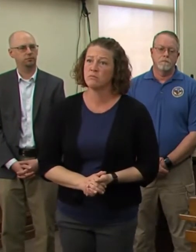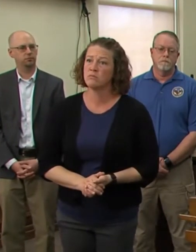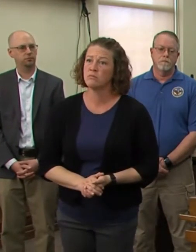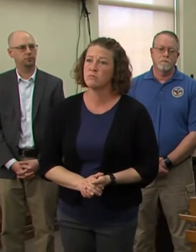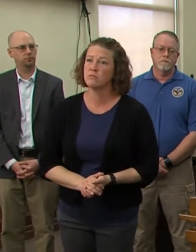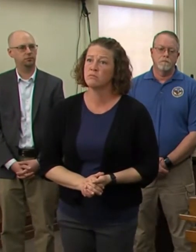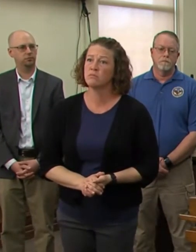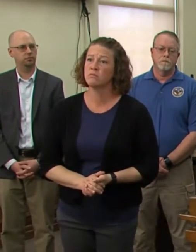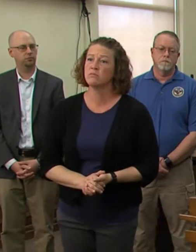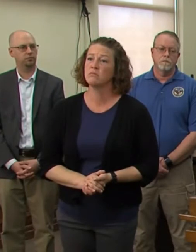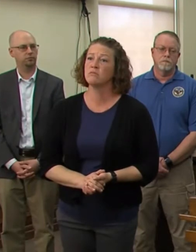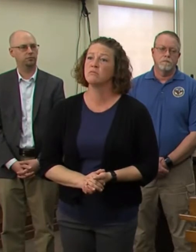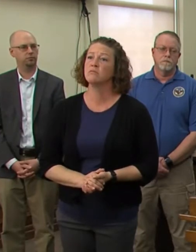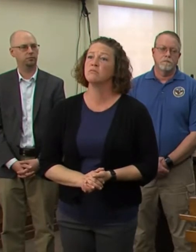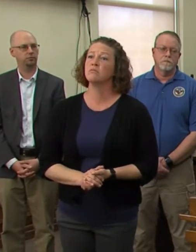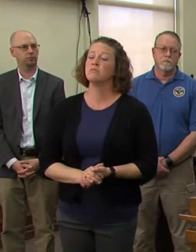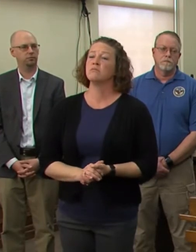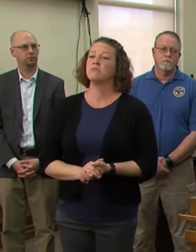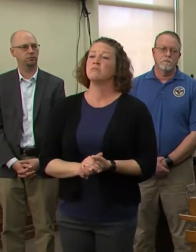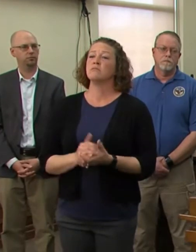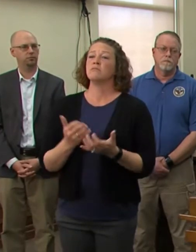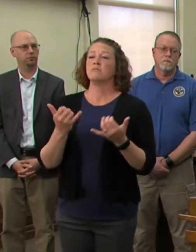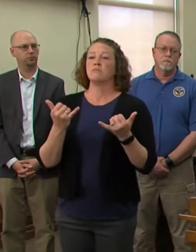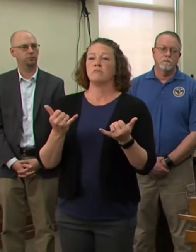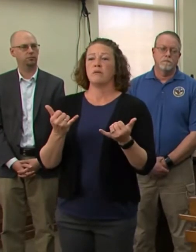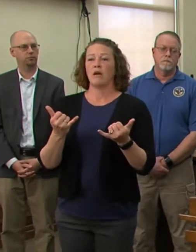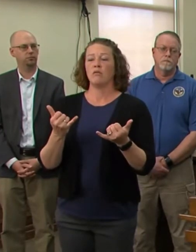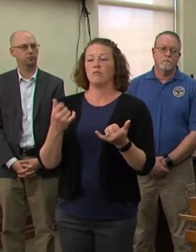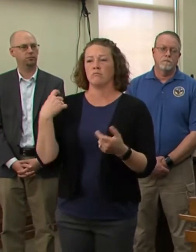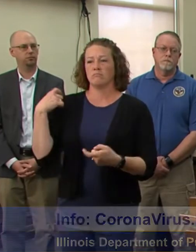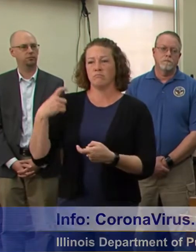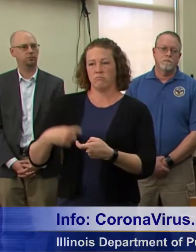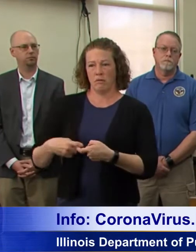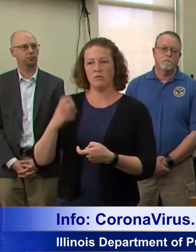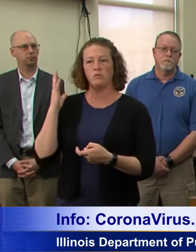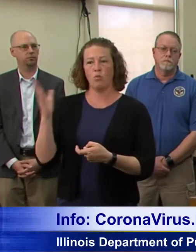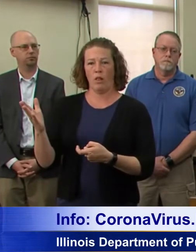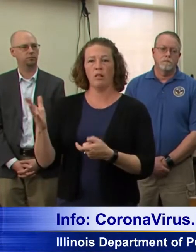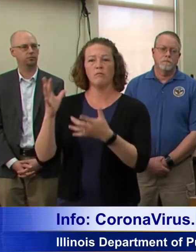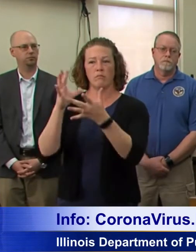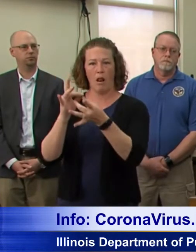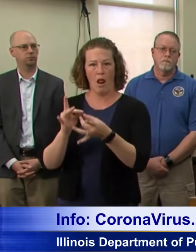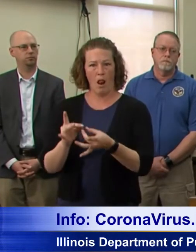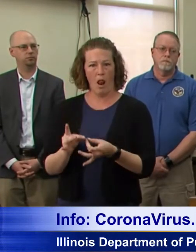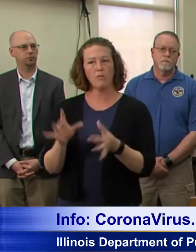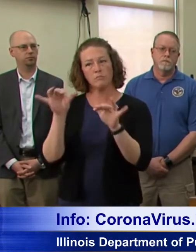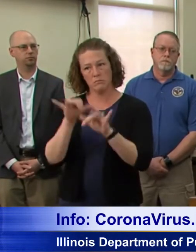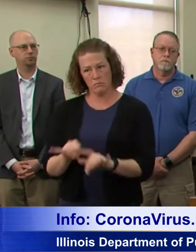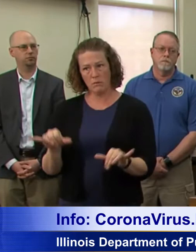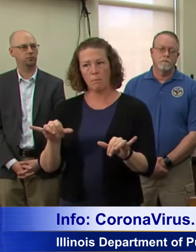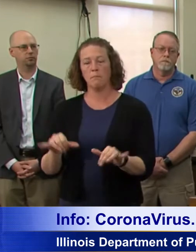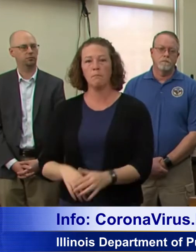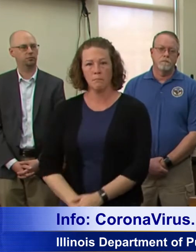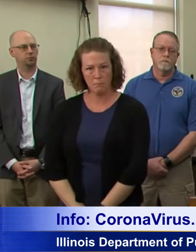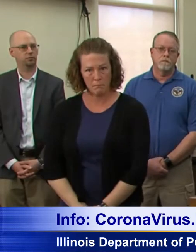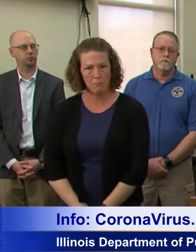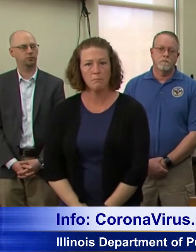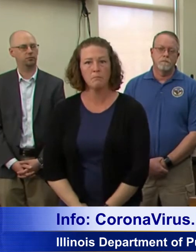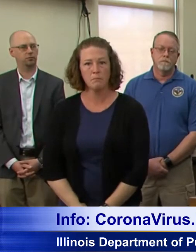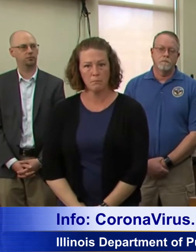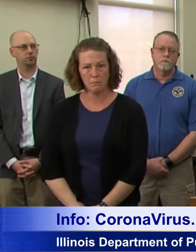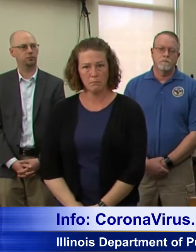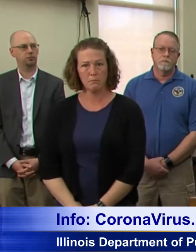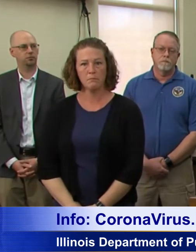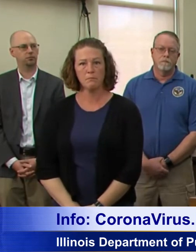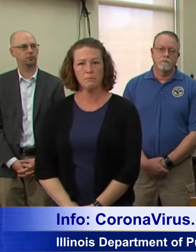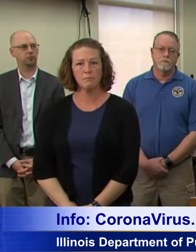I'll briefly review my comments for our Spanish speaking population. Hello, my name is Ngozi Ezike and